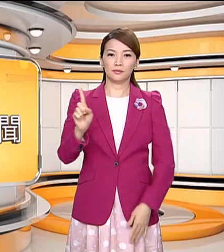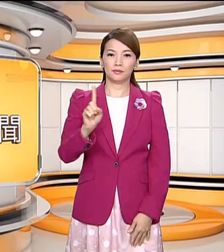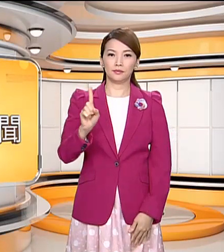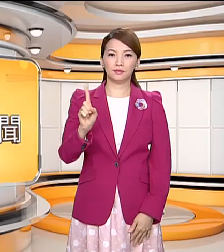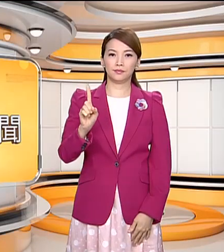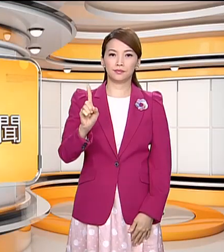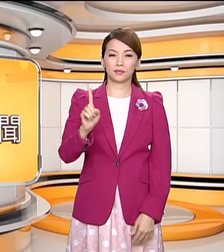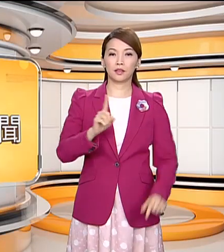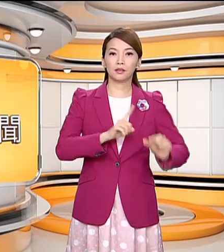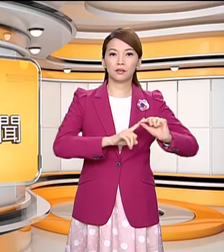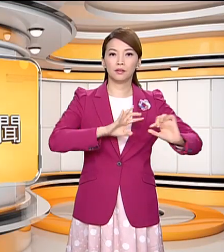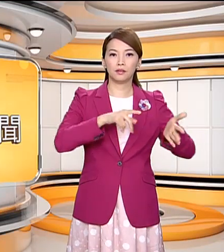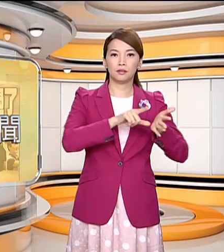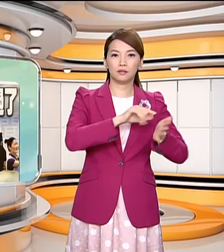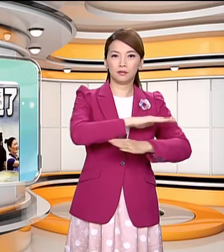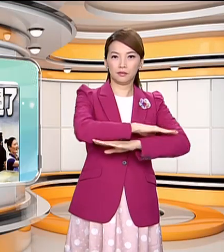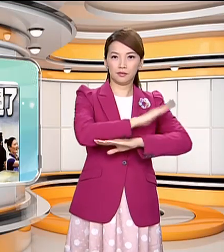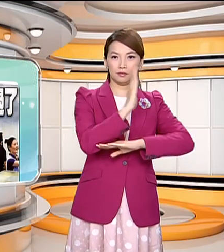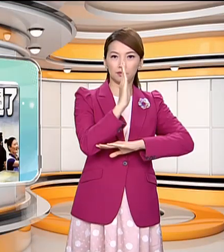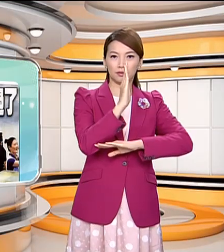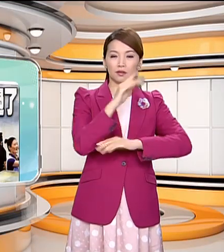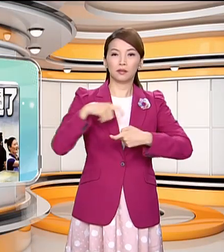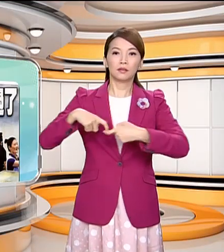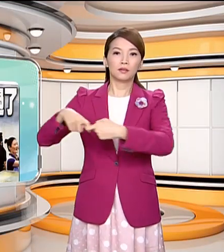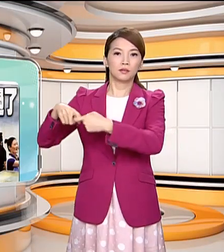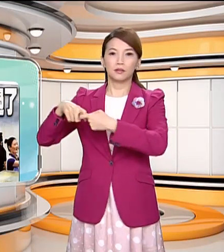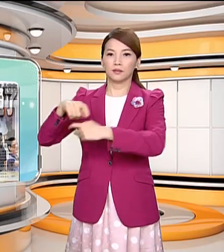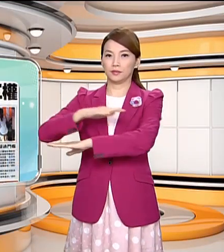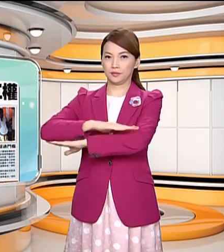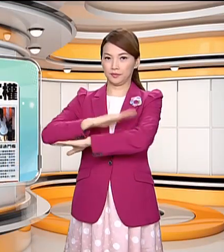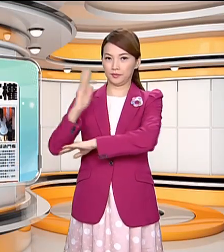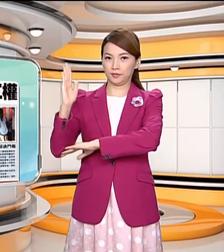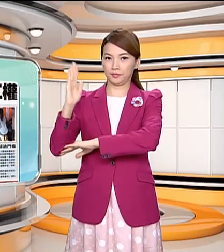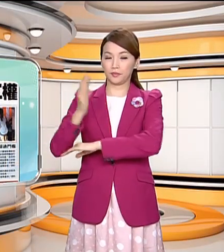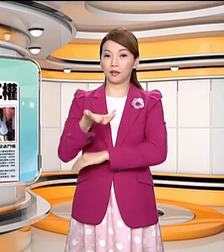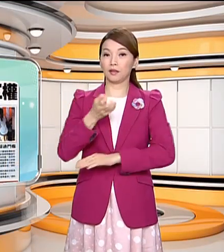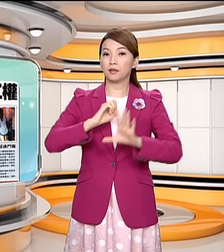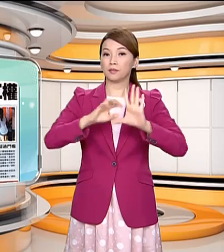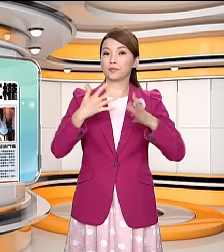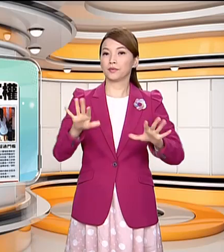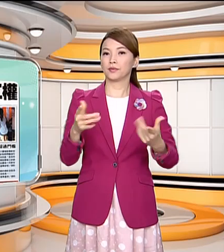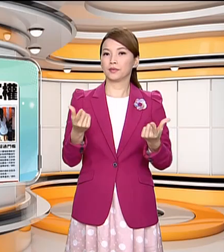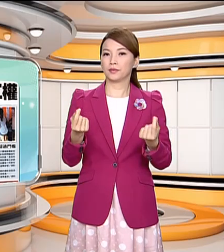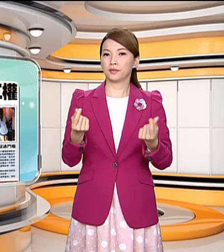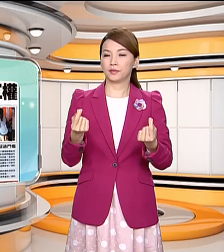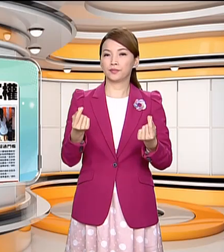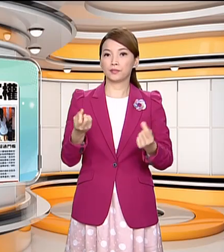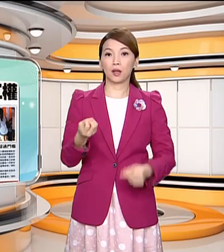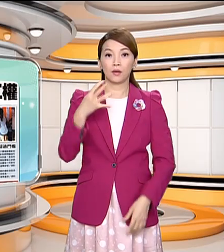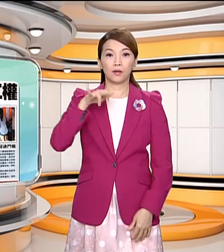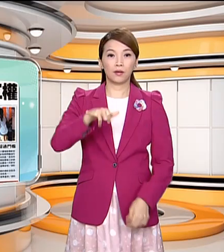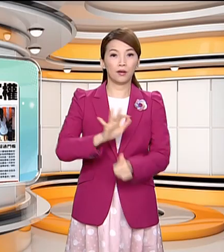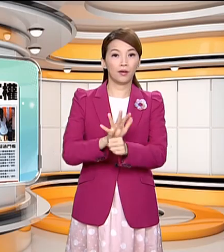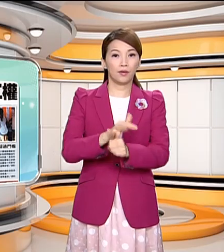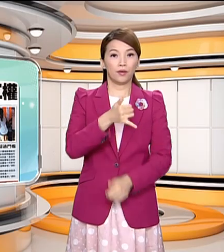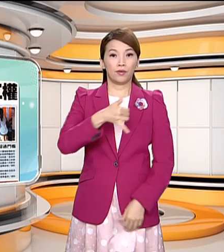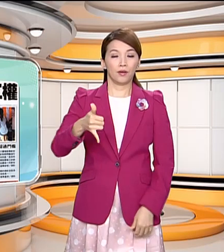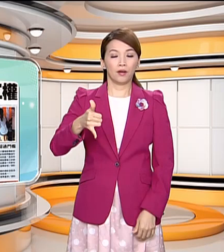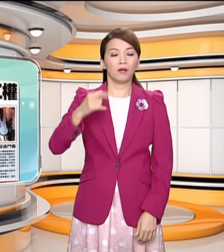点，《中国时报》跟《联合报》的头条一样，也都是华航空服员首度取